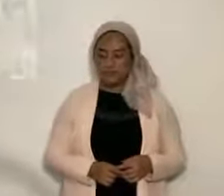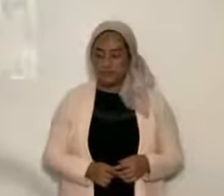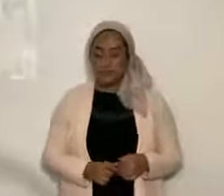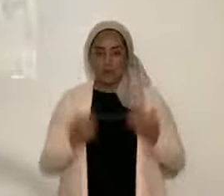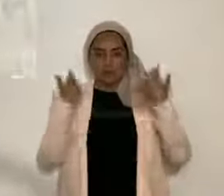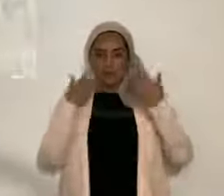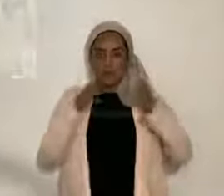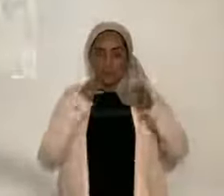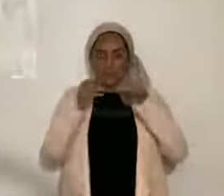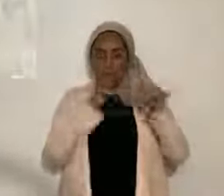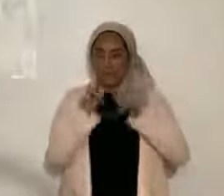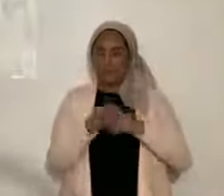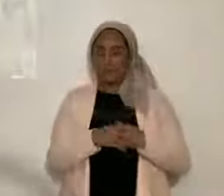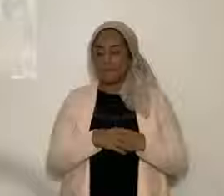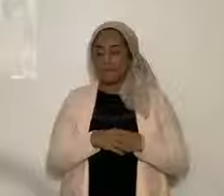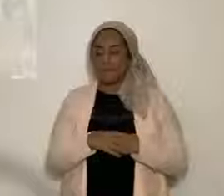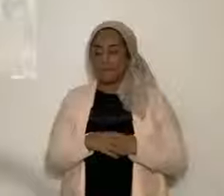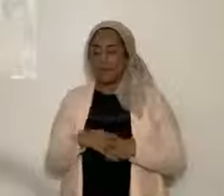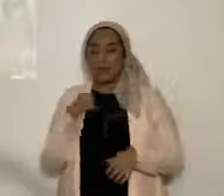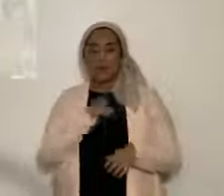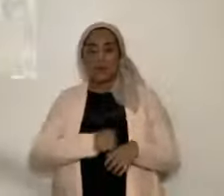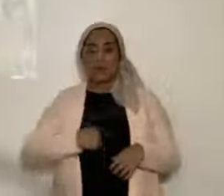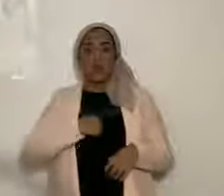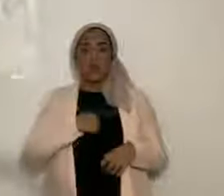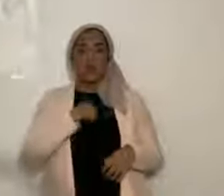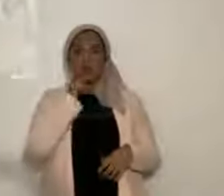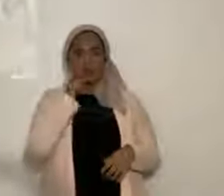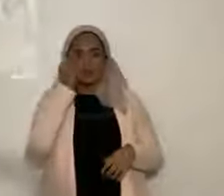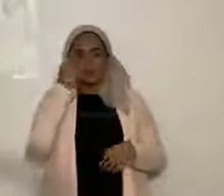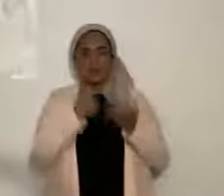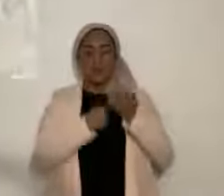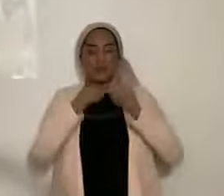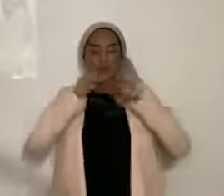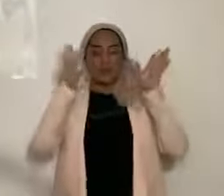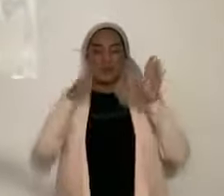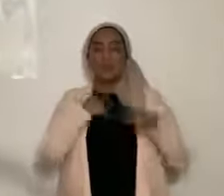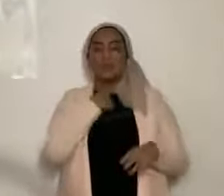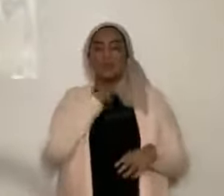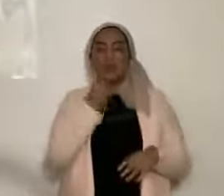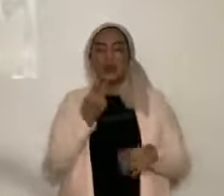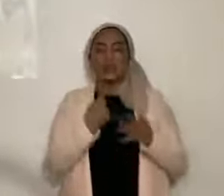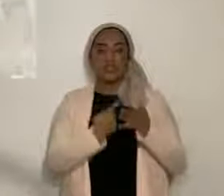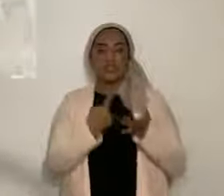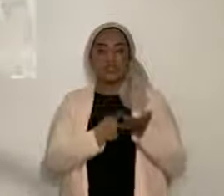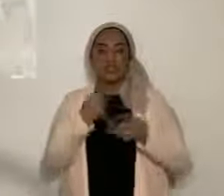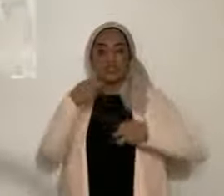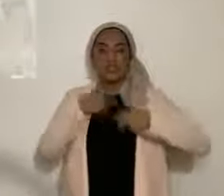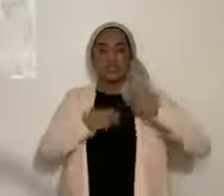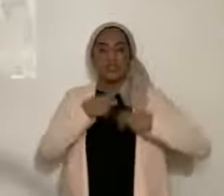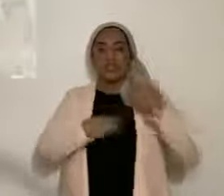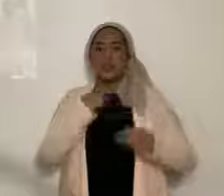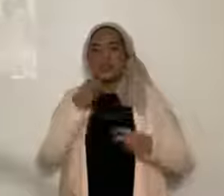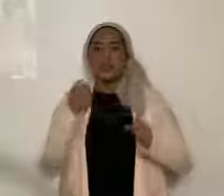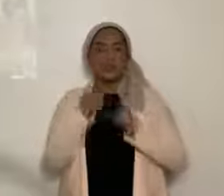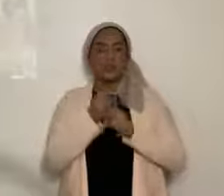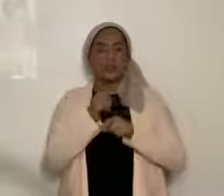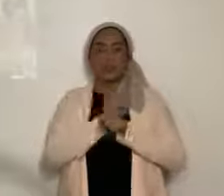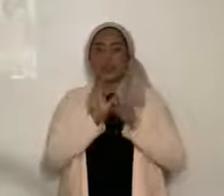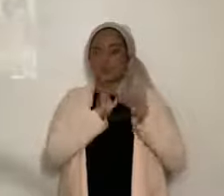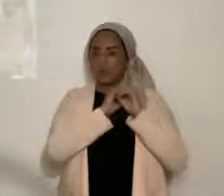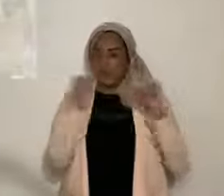Esto ya lo ministré también. Perdón que no se me entienda muy claro a veces por la voz ronca que tengo. No me dio el bicho ni nada de